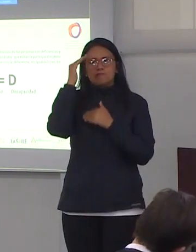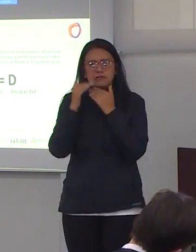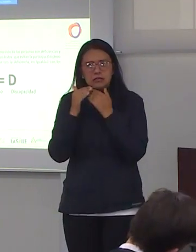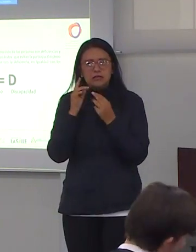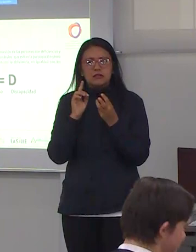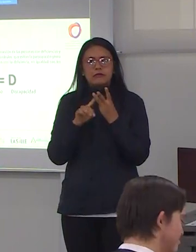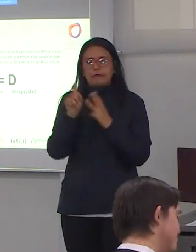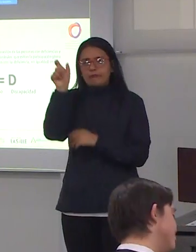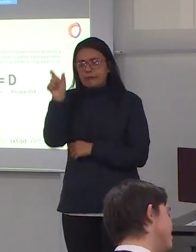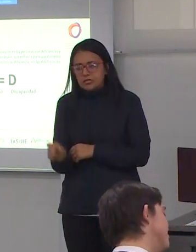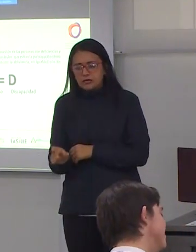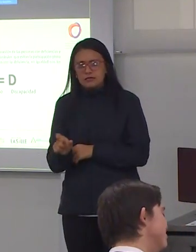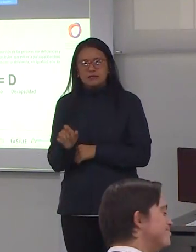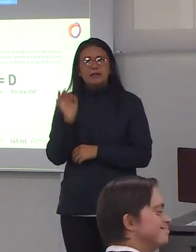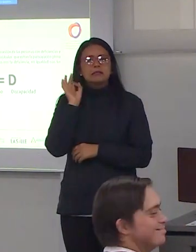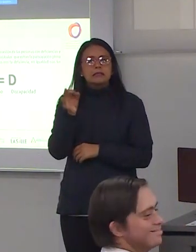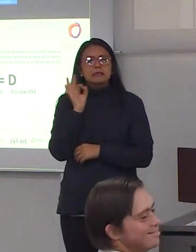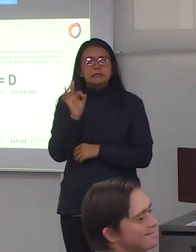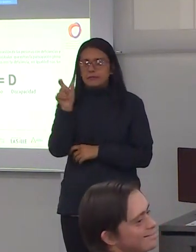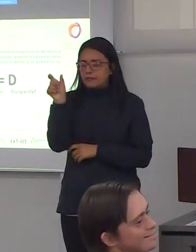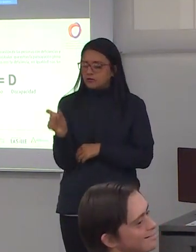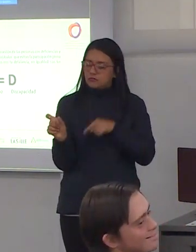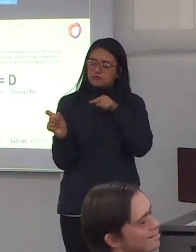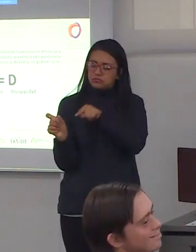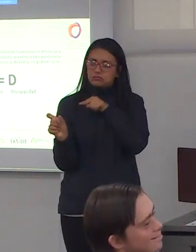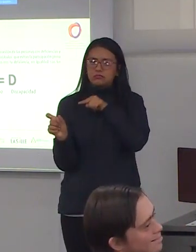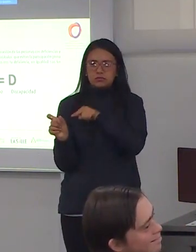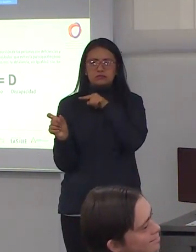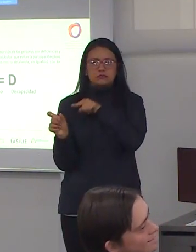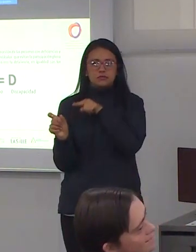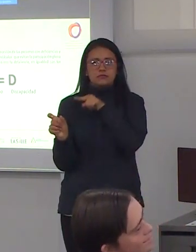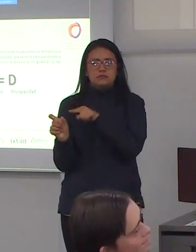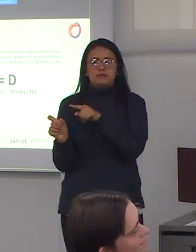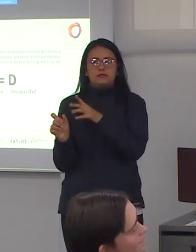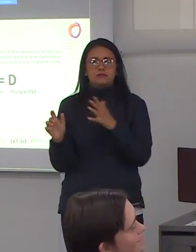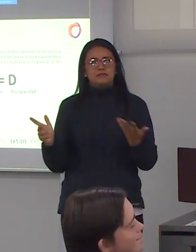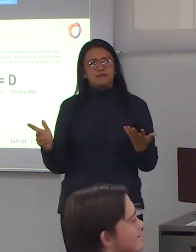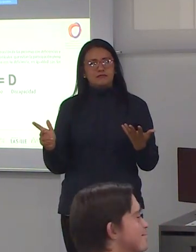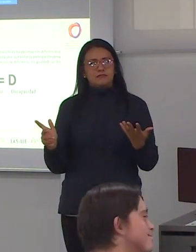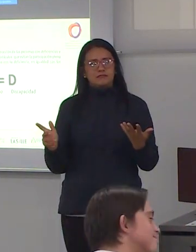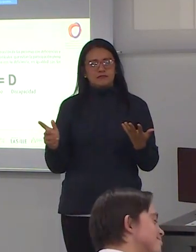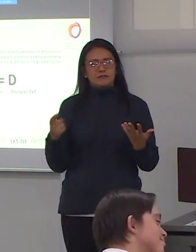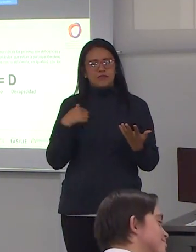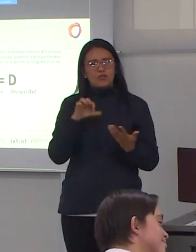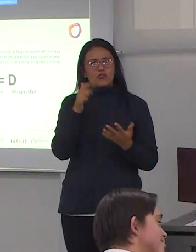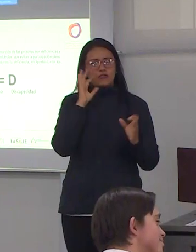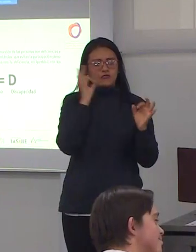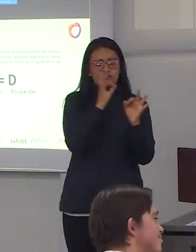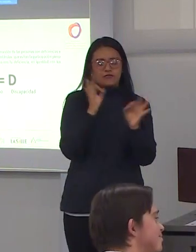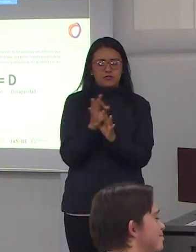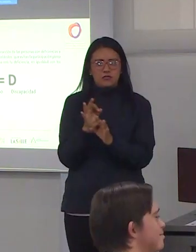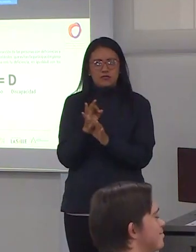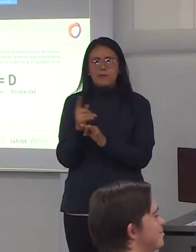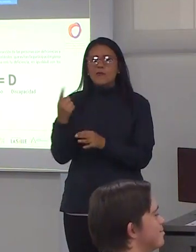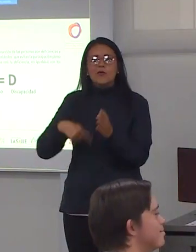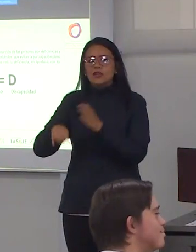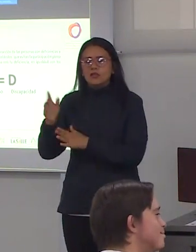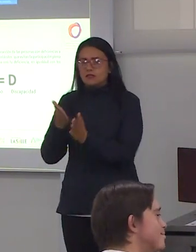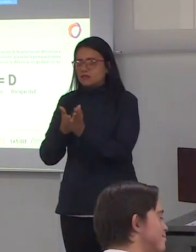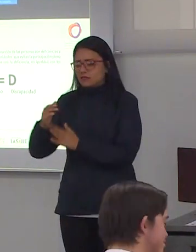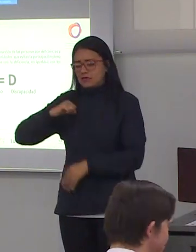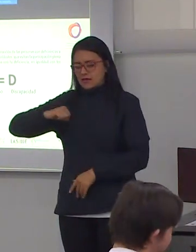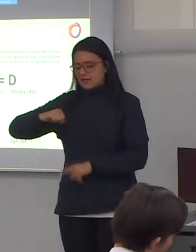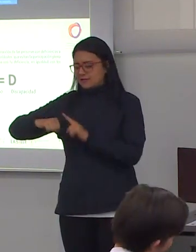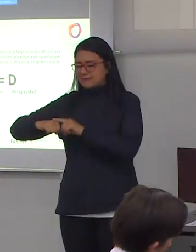la persona siempre hablan de la persona estamos en los otros dos enfoques porque todavía no tenemos el de